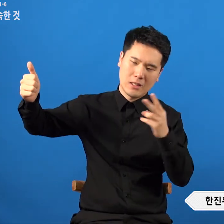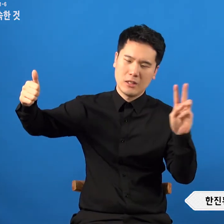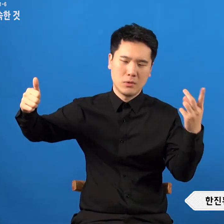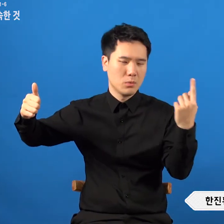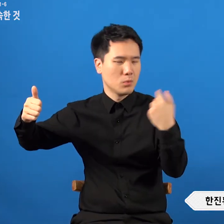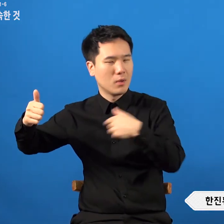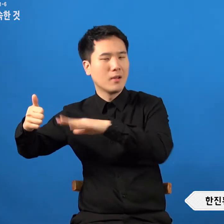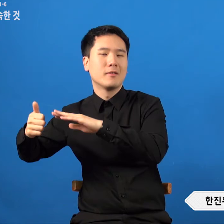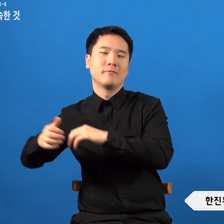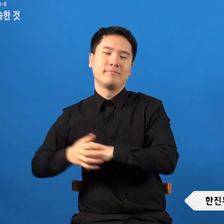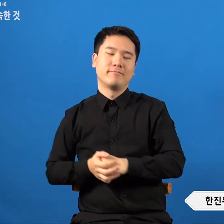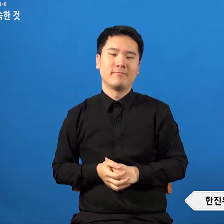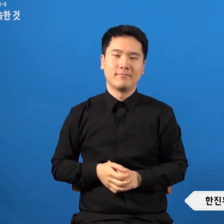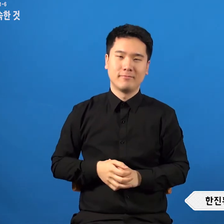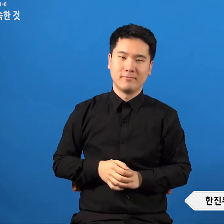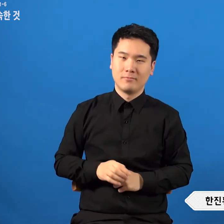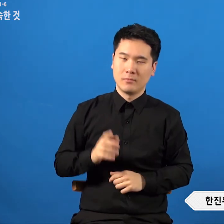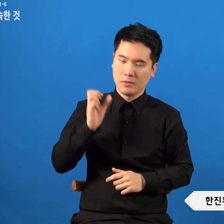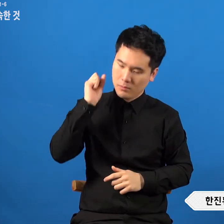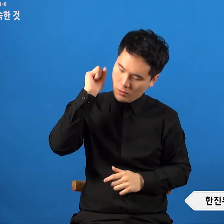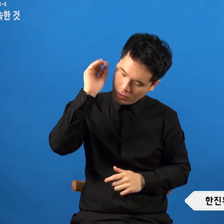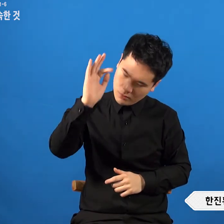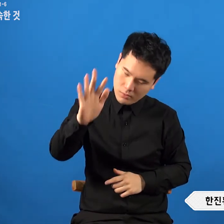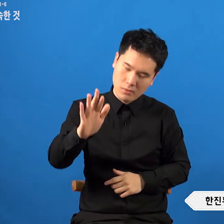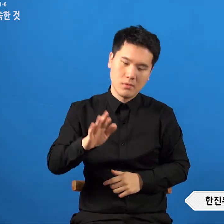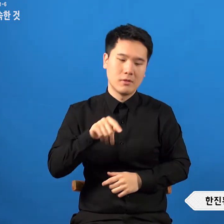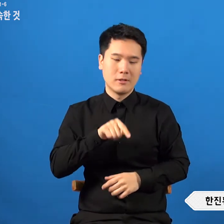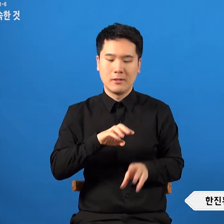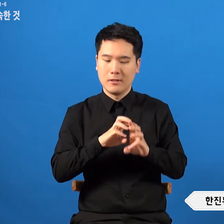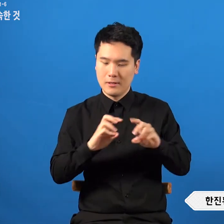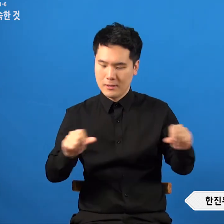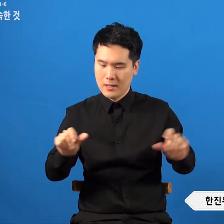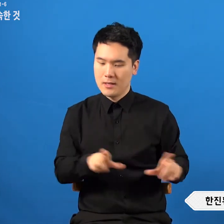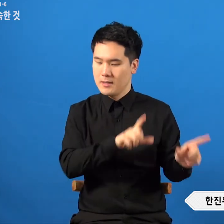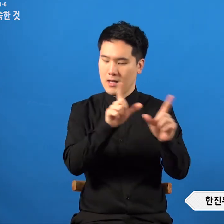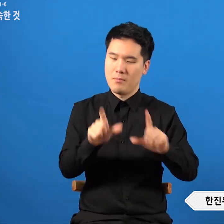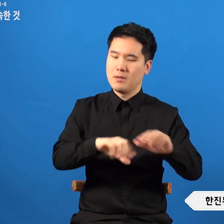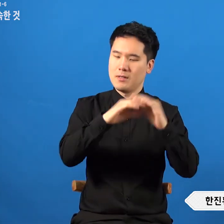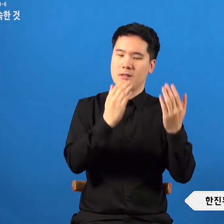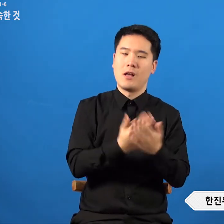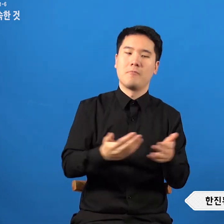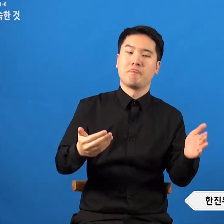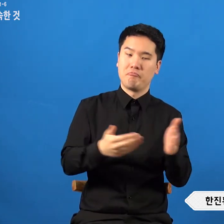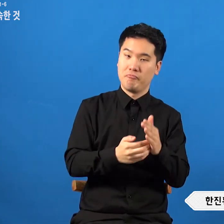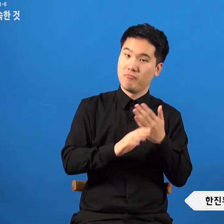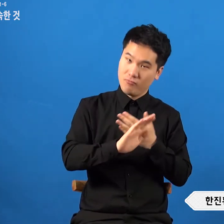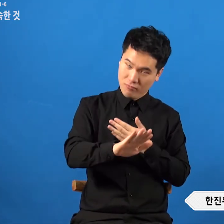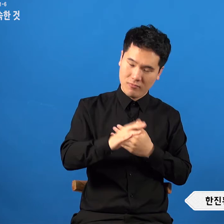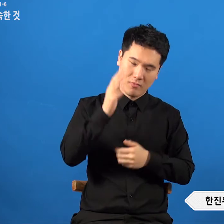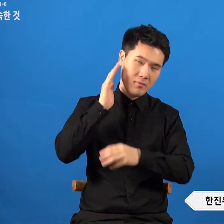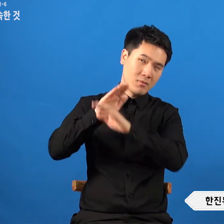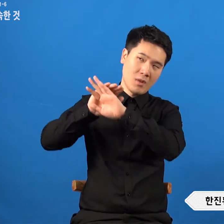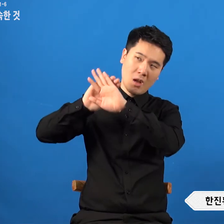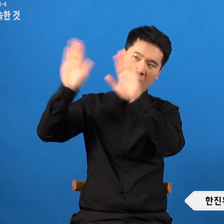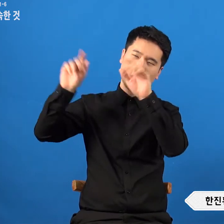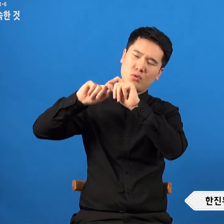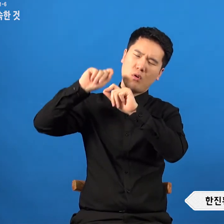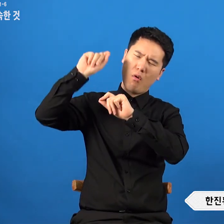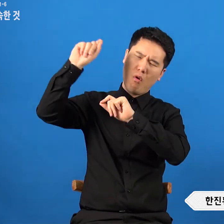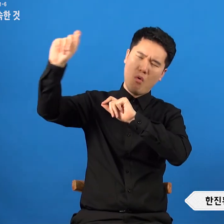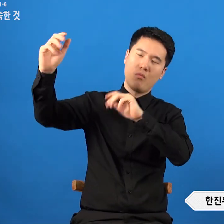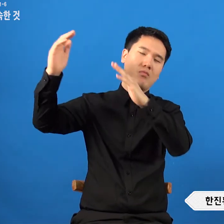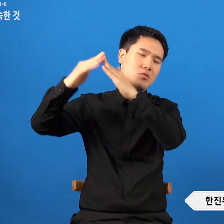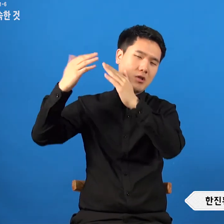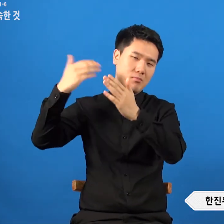하나님께로 다시 돌아왔습니다. 그리고 며칠 후에 이제 이 땅의 삶을 다 마감하고 하늘에 있는